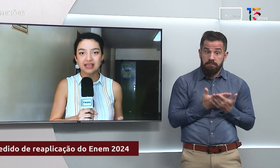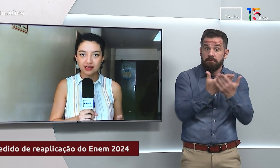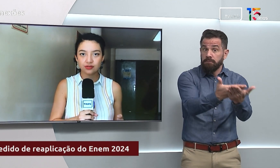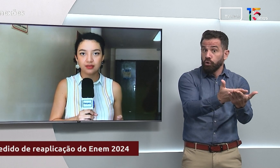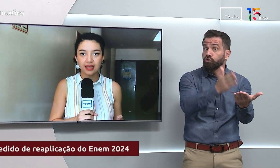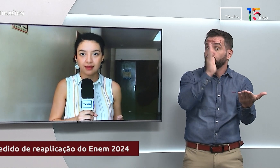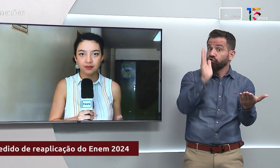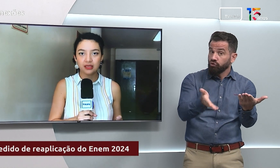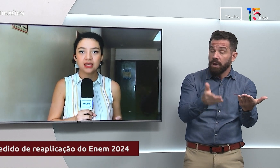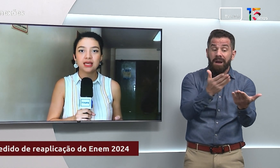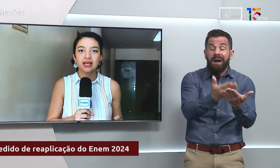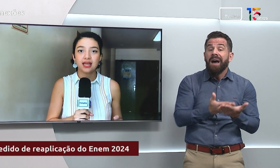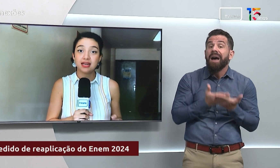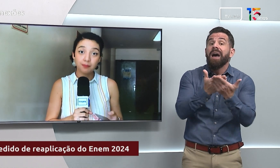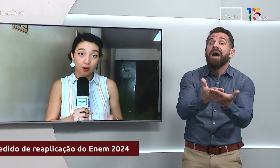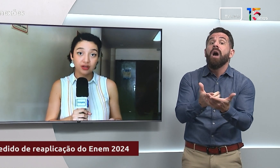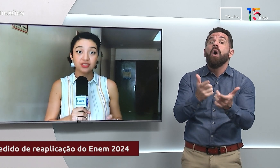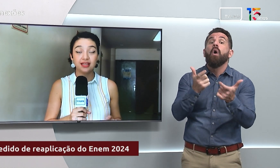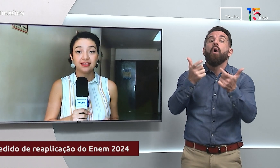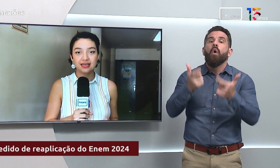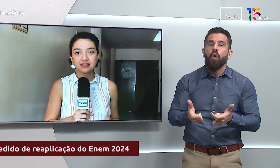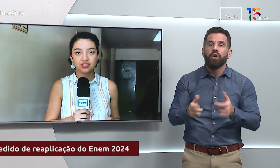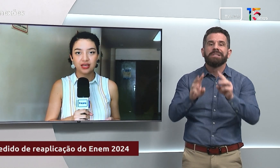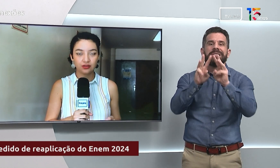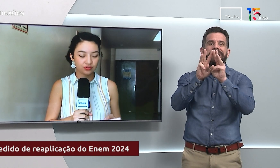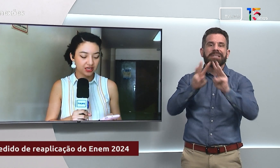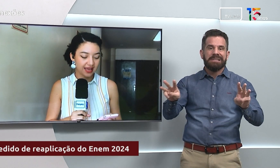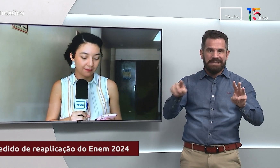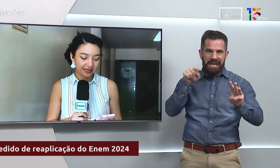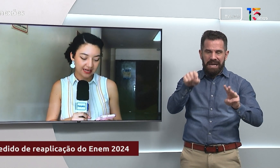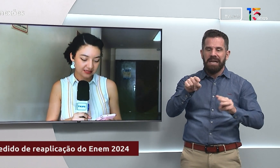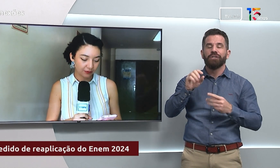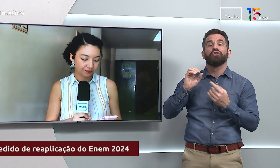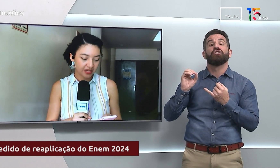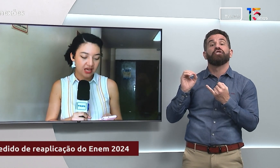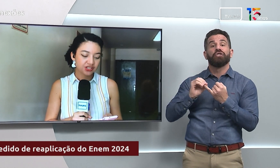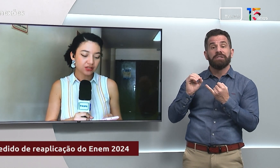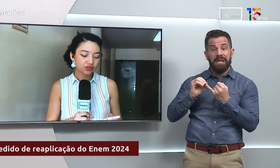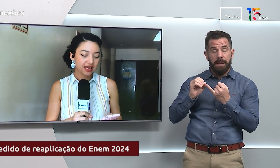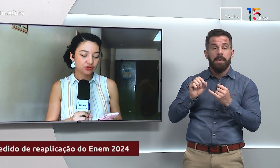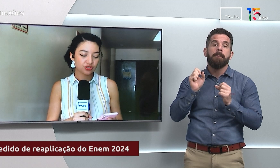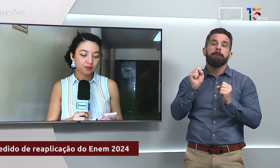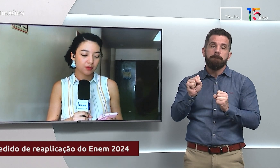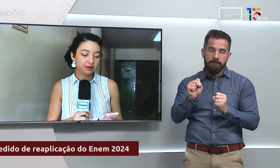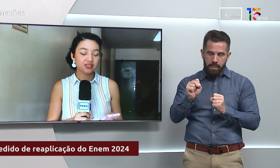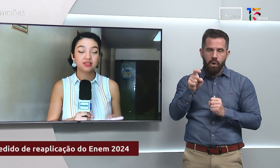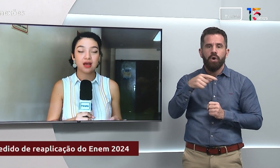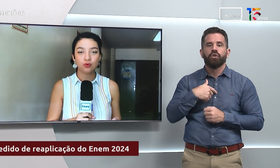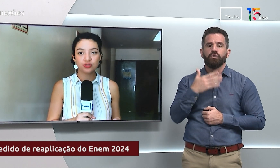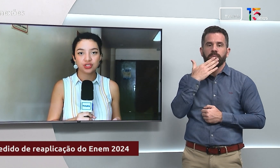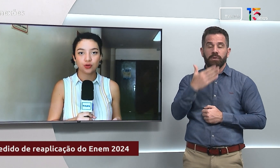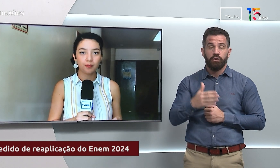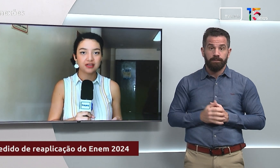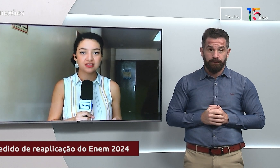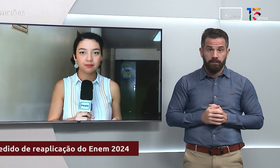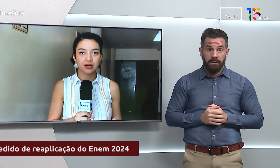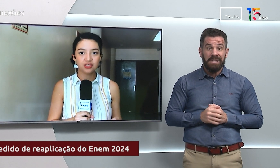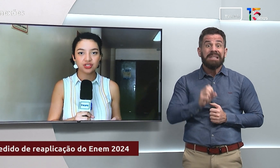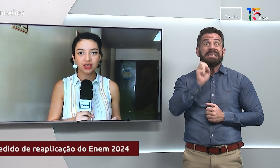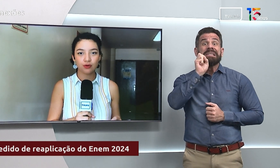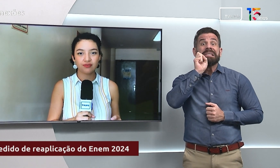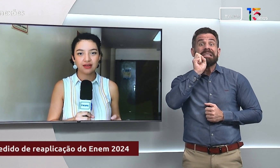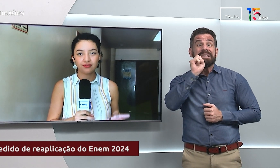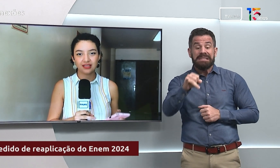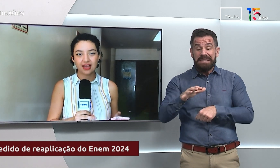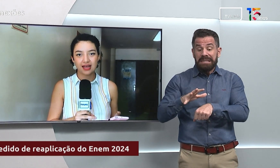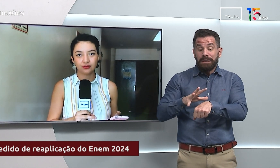ao site do INEP, ele pode, ter esse direito de reaplicação. Já nos casos de problemas de saúde, o participante